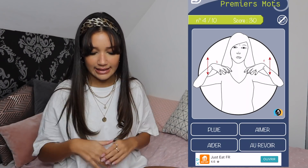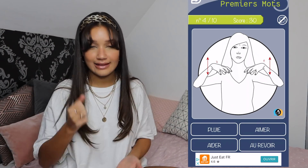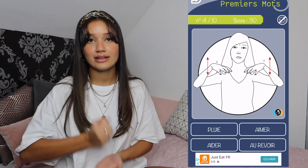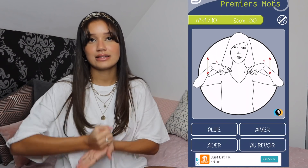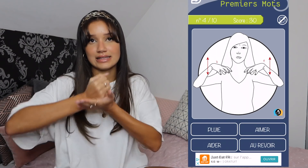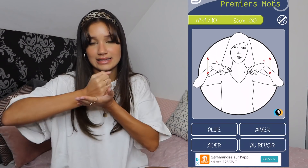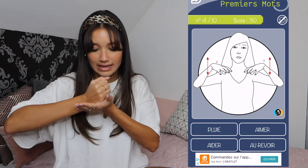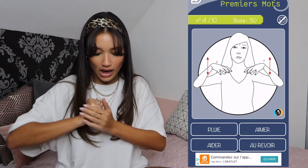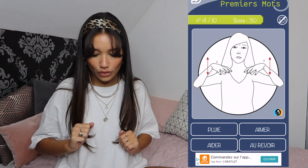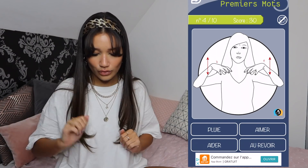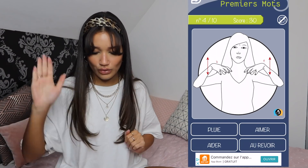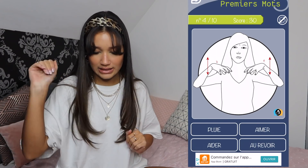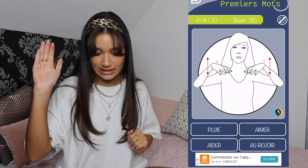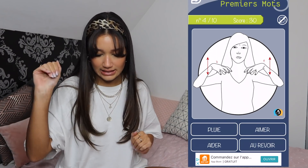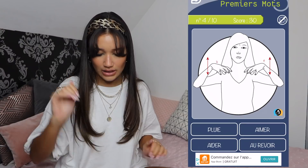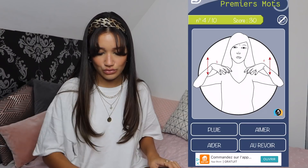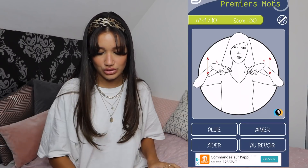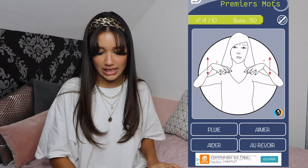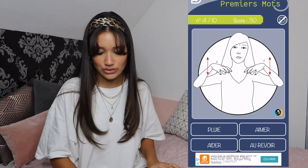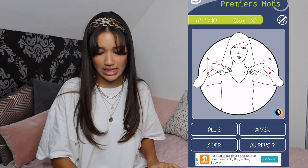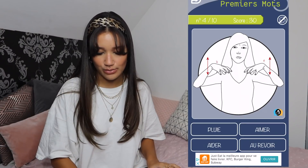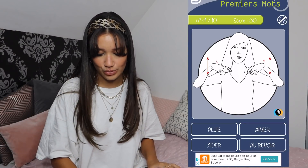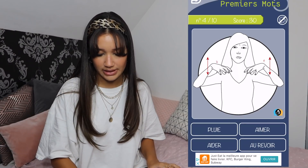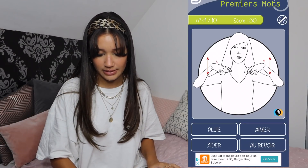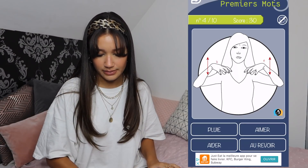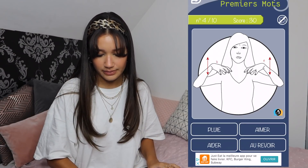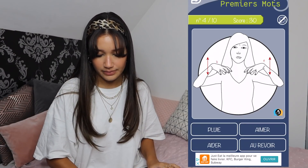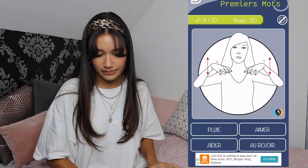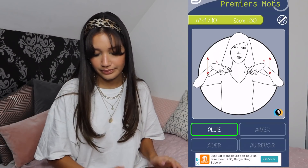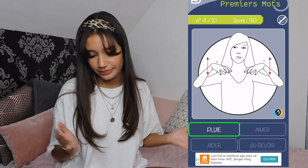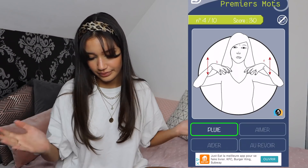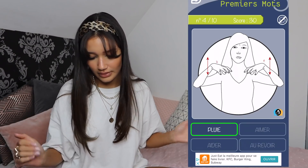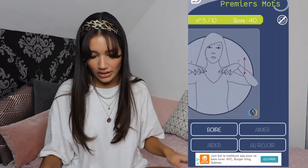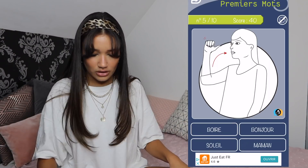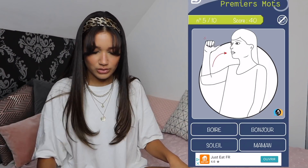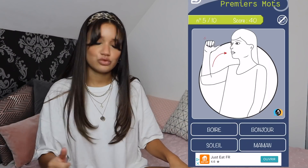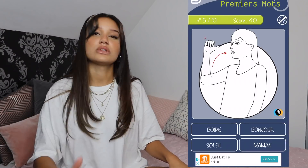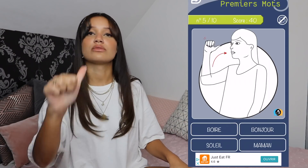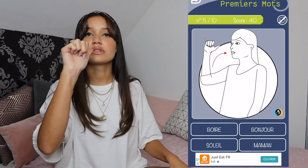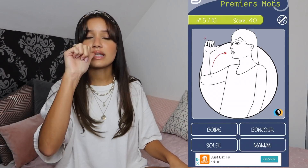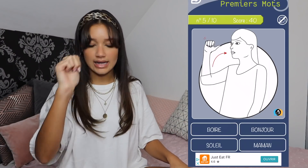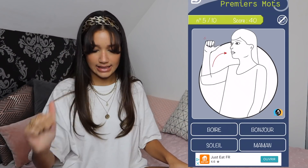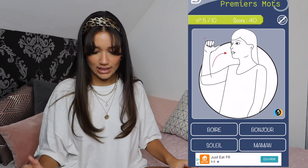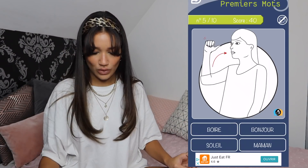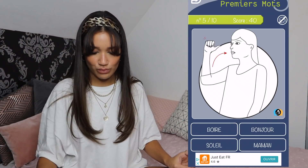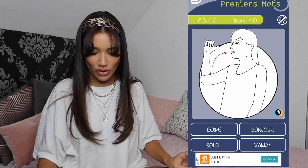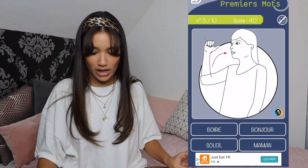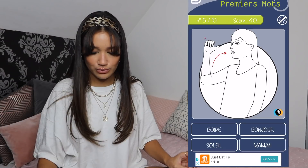Aider c'est ça, au revoir c'est ça donc je dirais que c'est la pluie. Ensuite nous avons ça qui est soit boire,